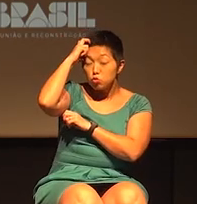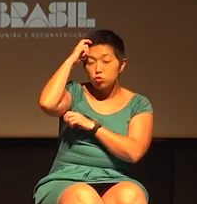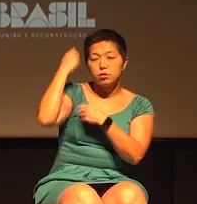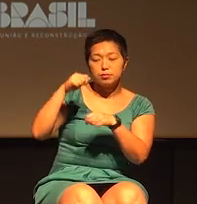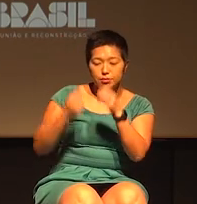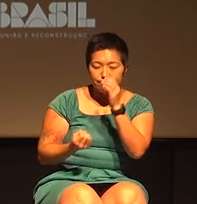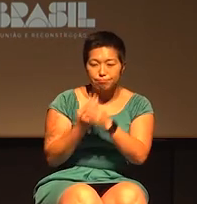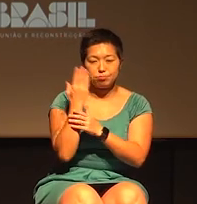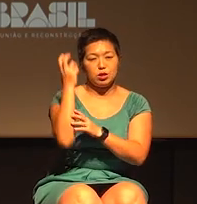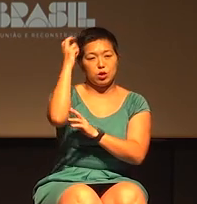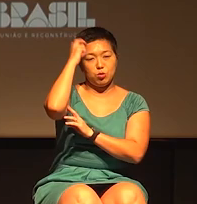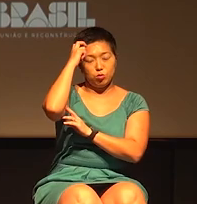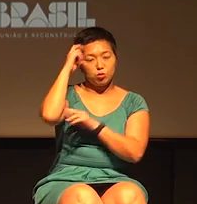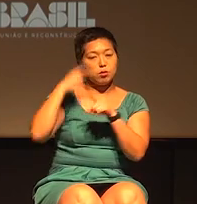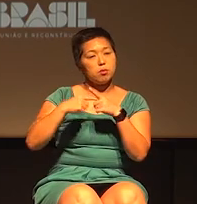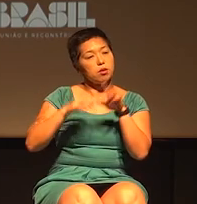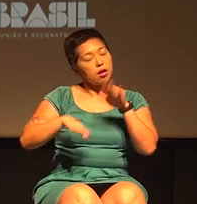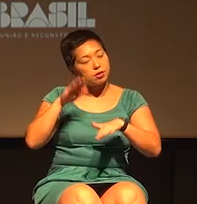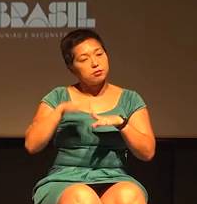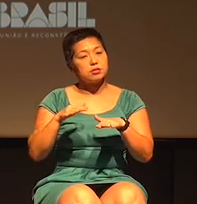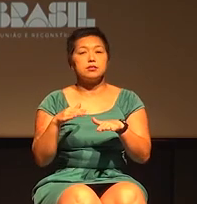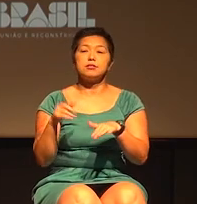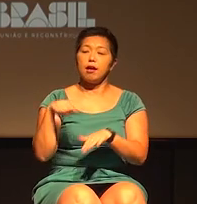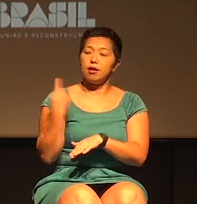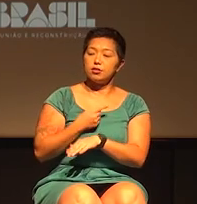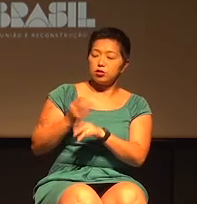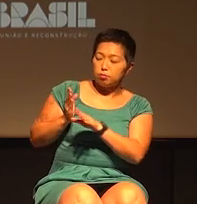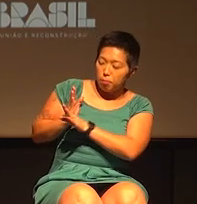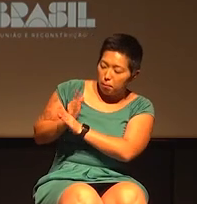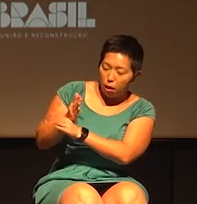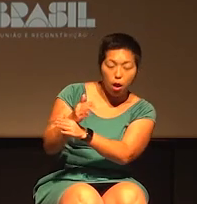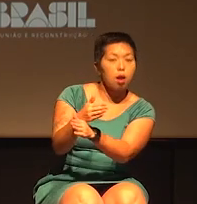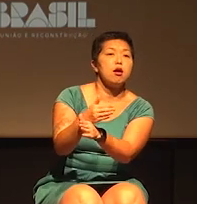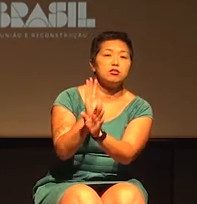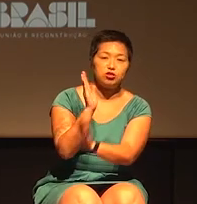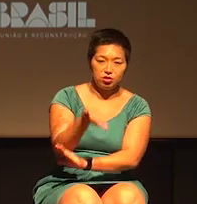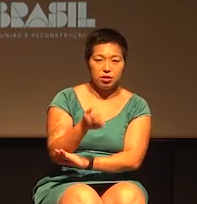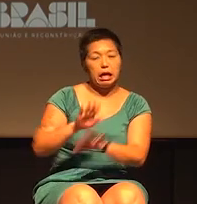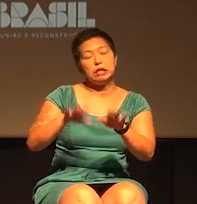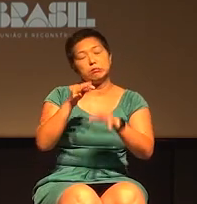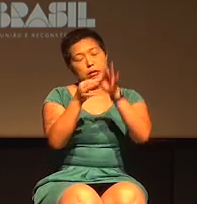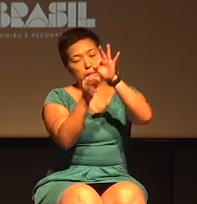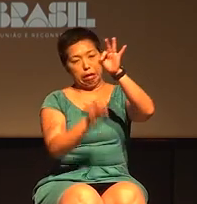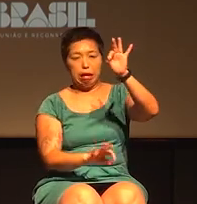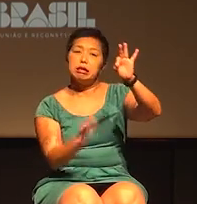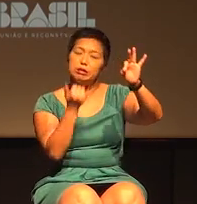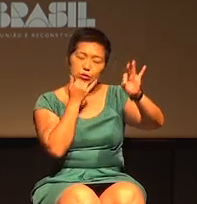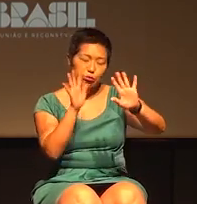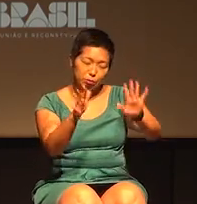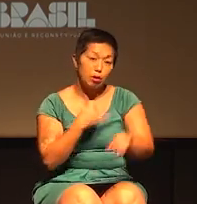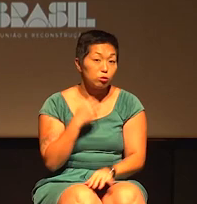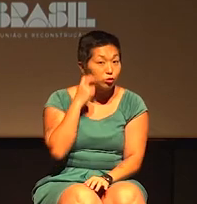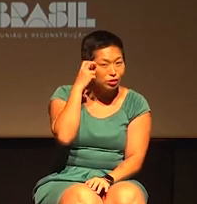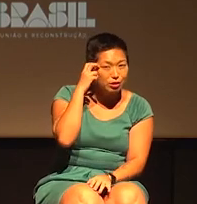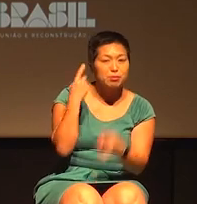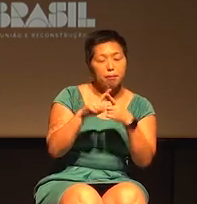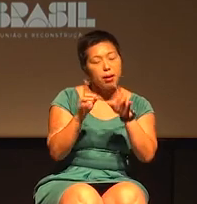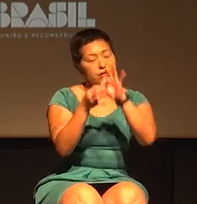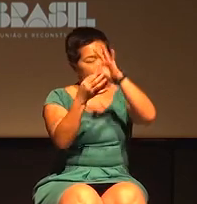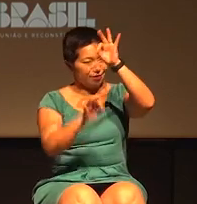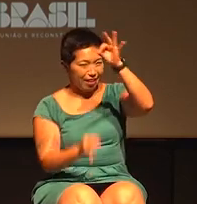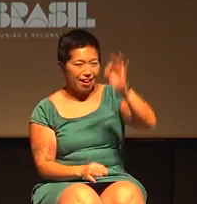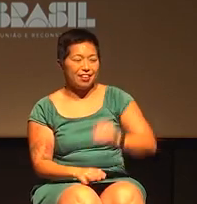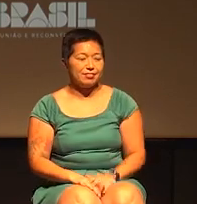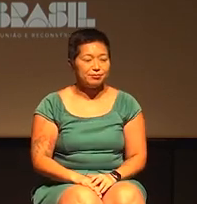a gente eu sinto que a gente se perdeu bastante nisso então eu falo muitas vezes eu sou t